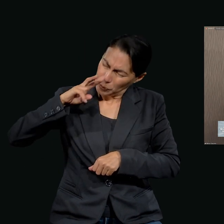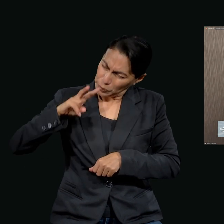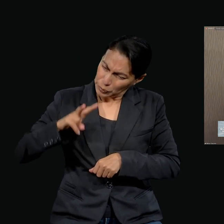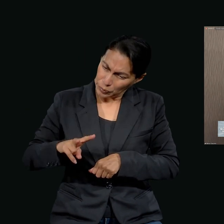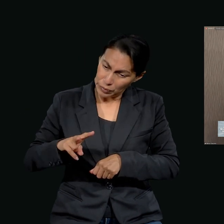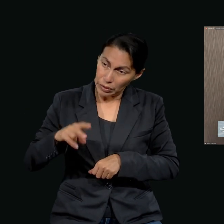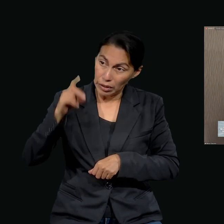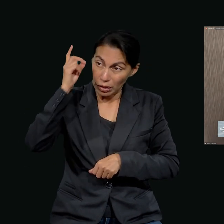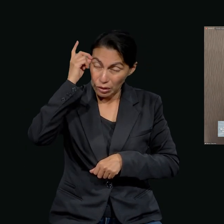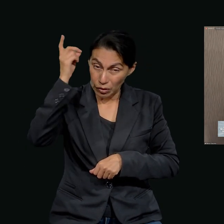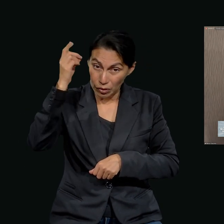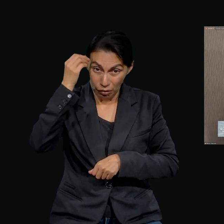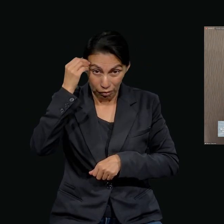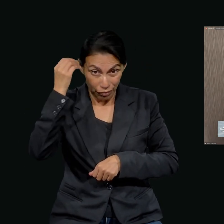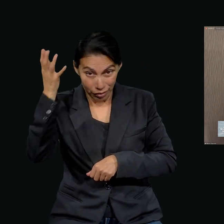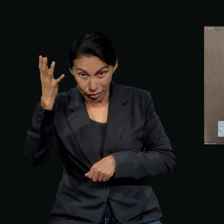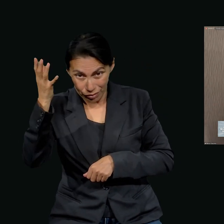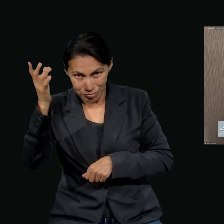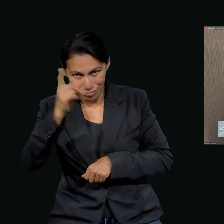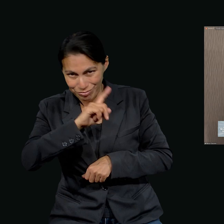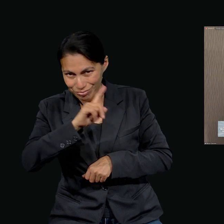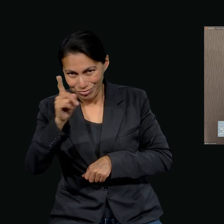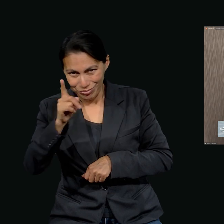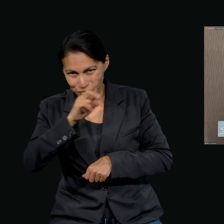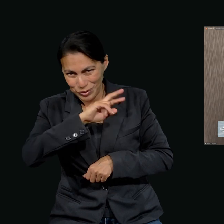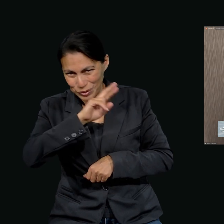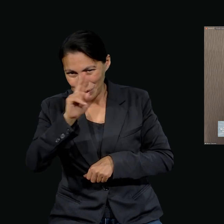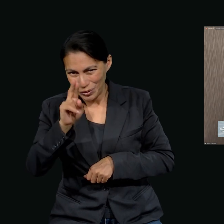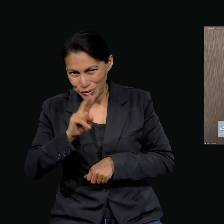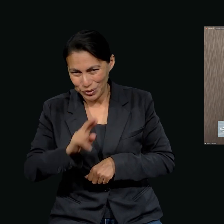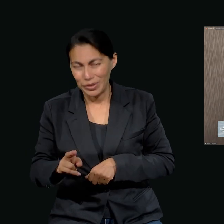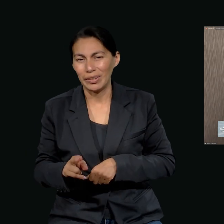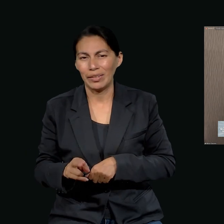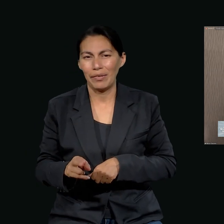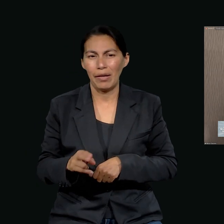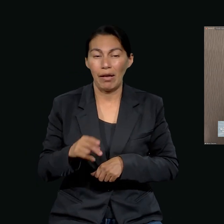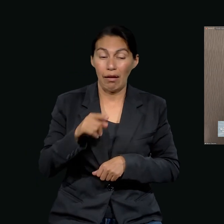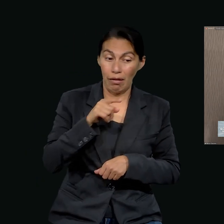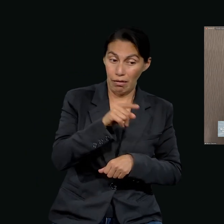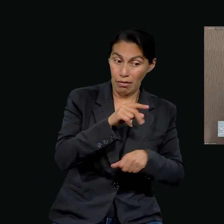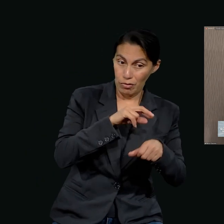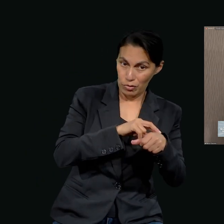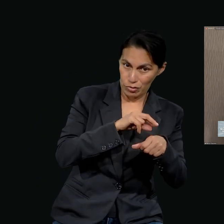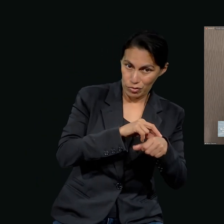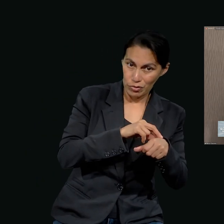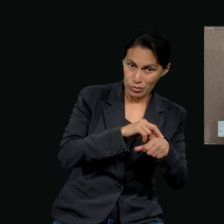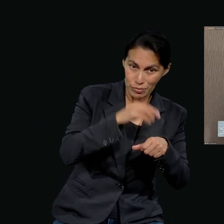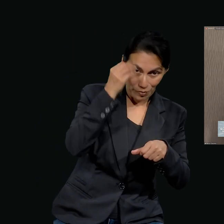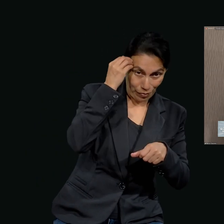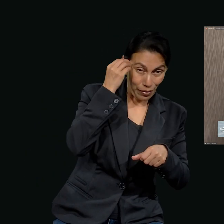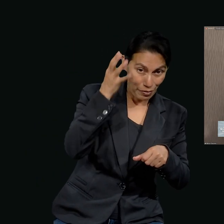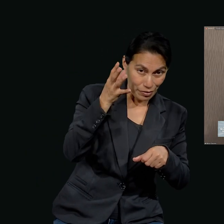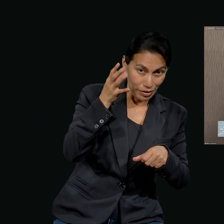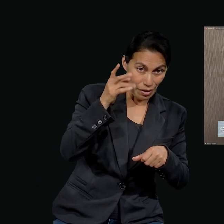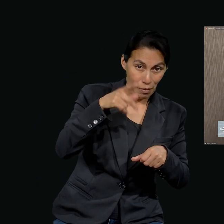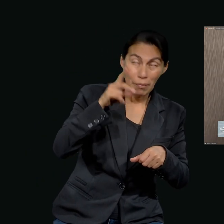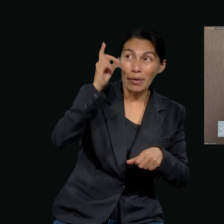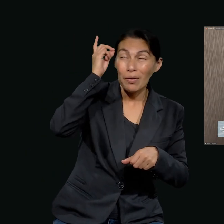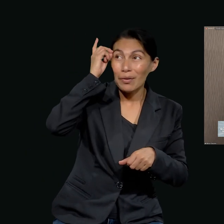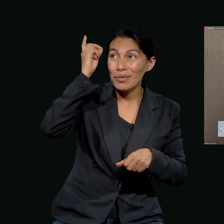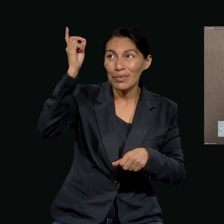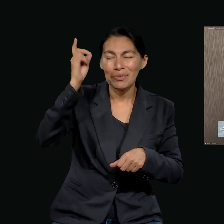se ha olvidado de su petición. Él podría haberse olvidado, pero Dios